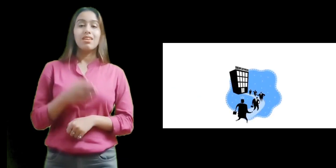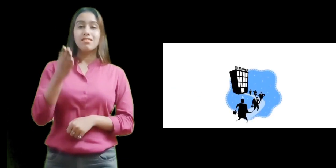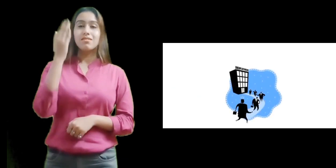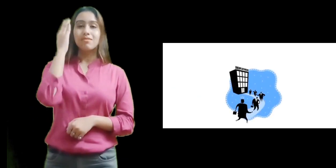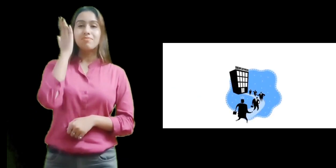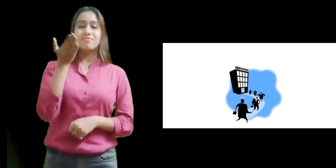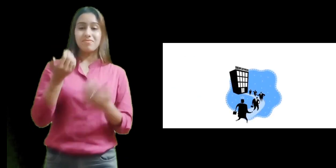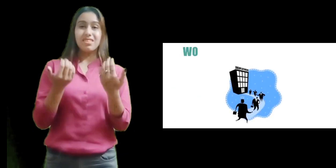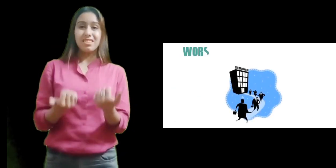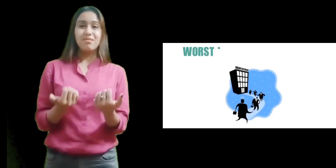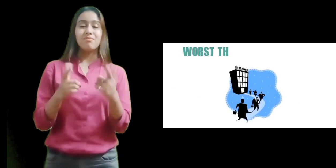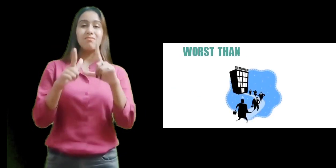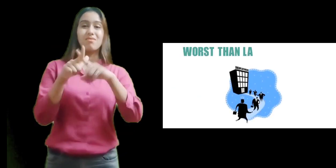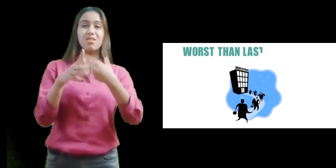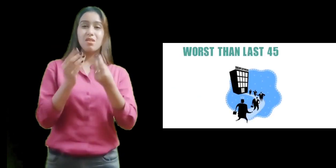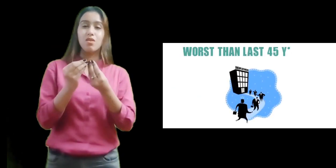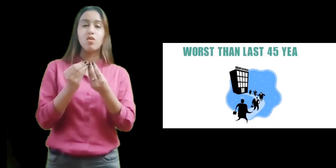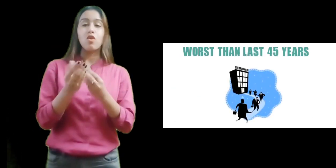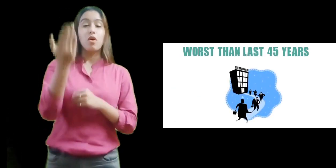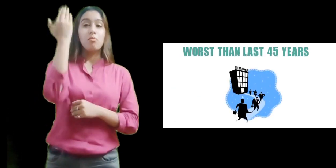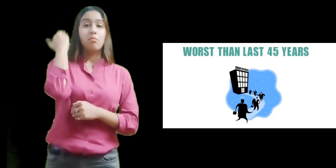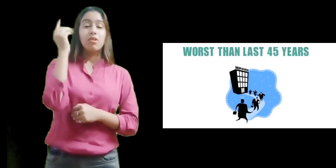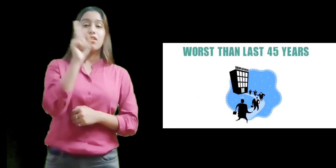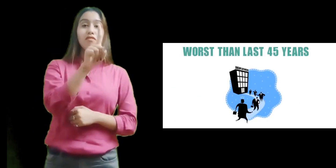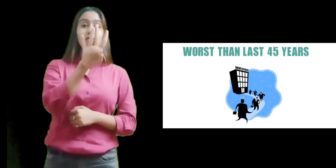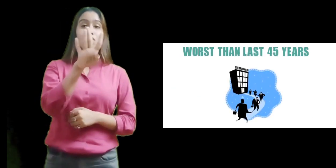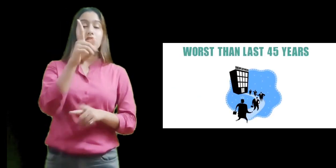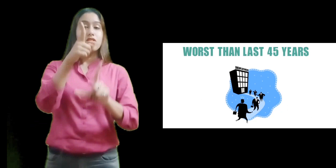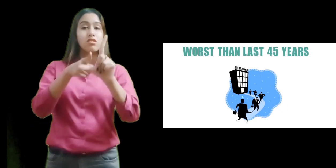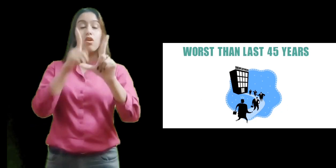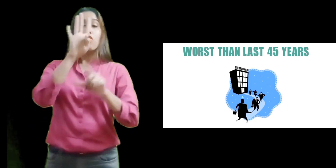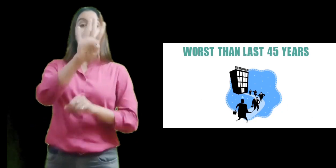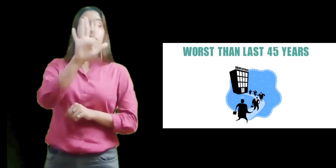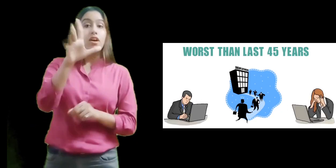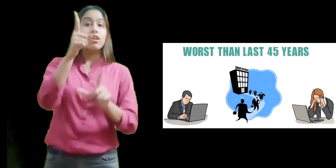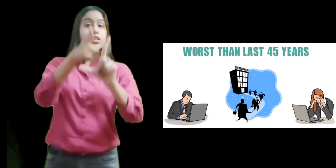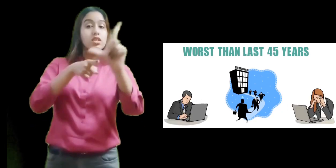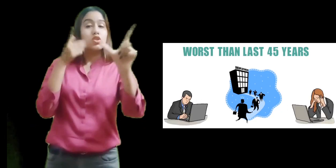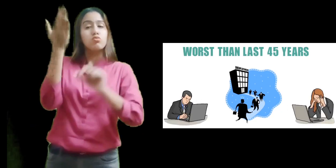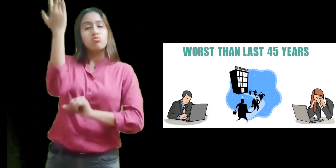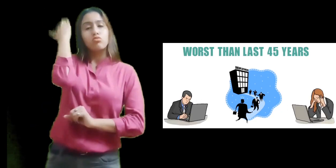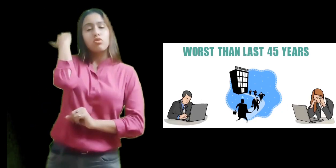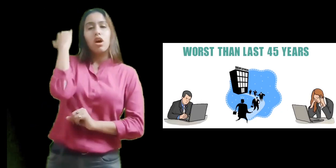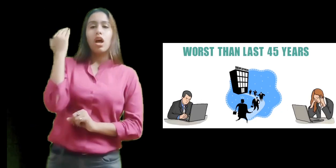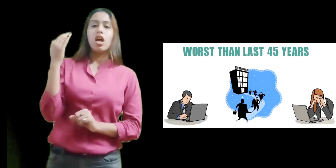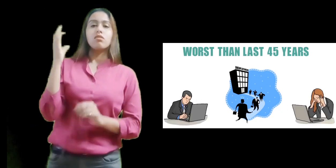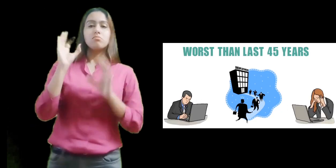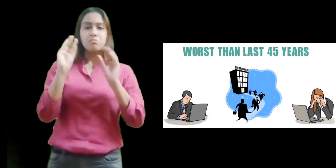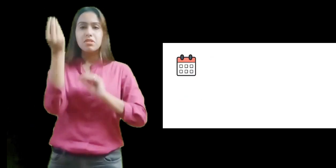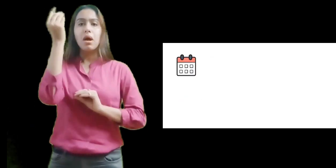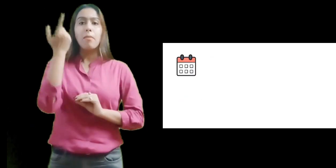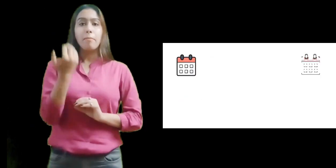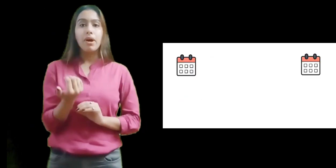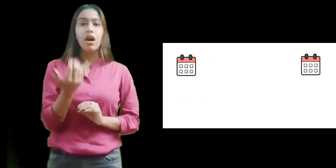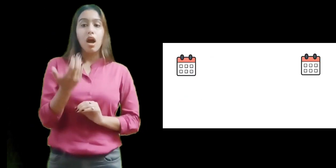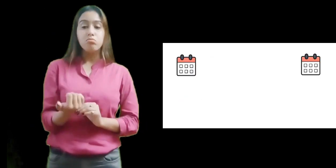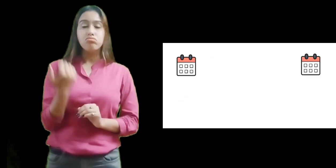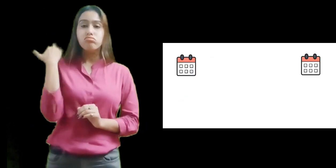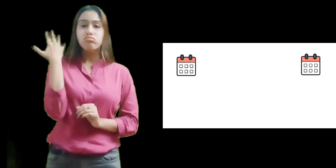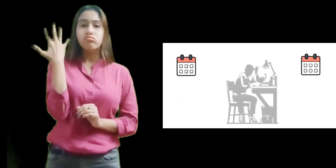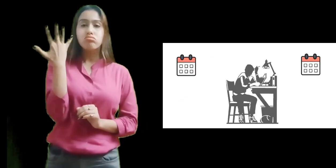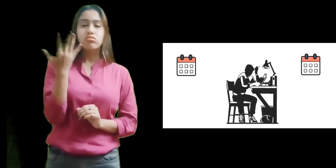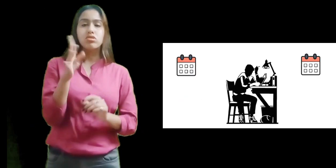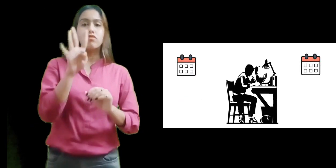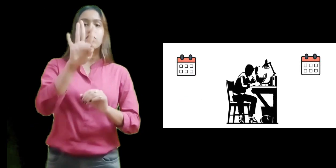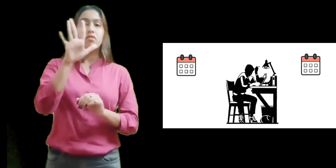वो पिछले 45 सालों में सबसे खराब है। मतलब जॉब्स की प्रॉब्लम बस बढ़ती ही जा रही है हर तरह से देश में। हाँ, एक टाइम था जब अच्छे से